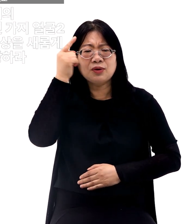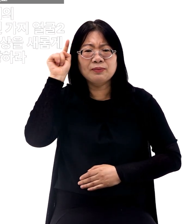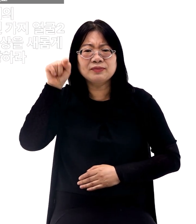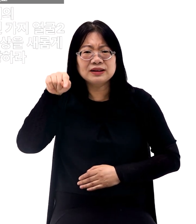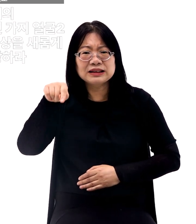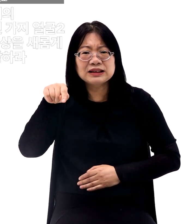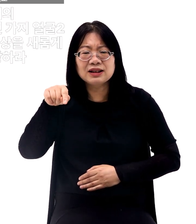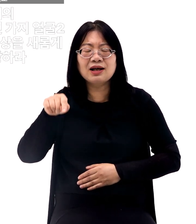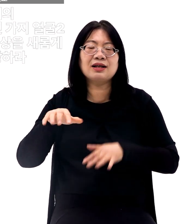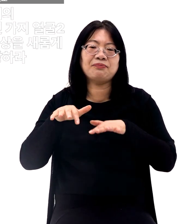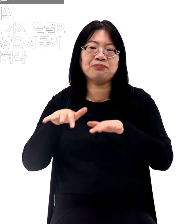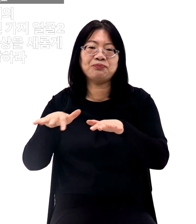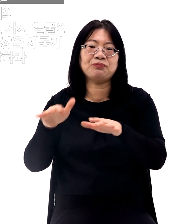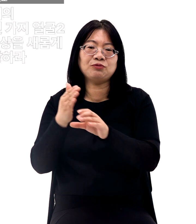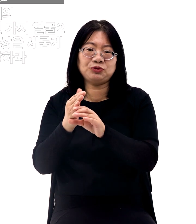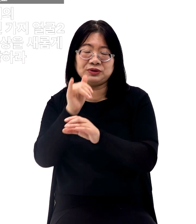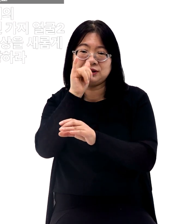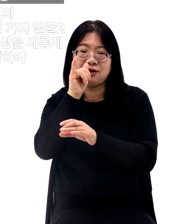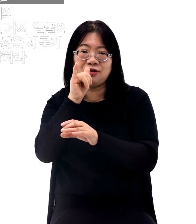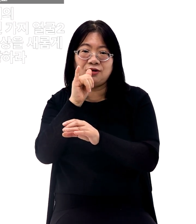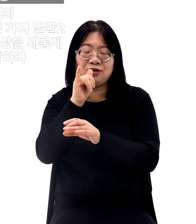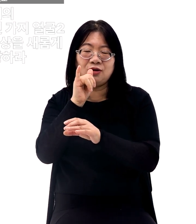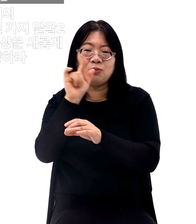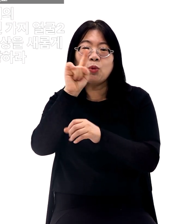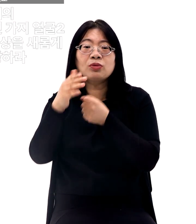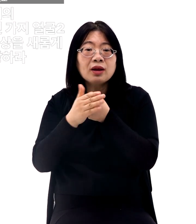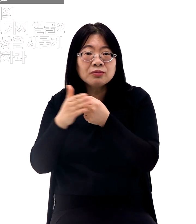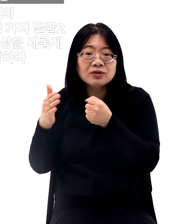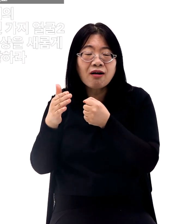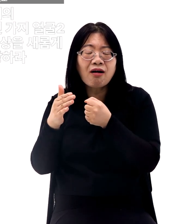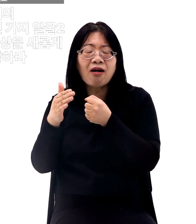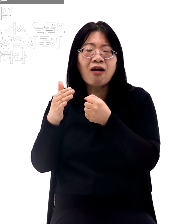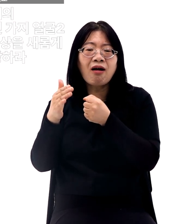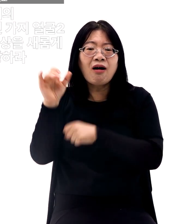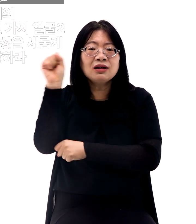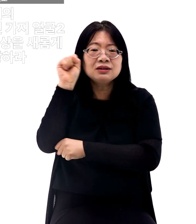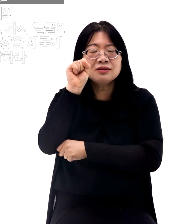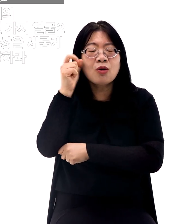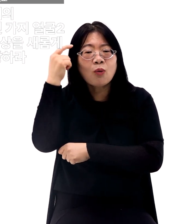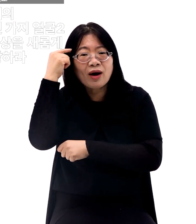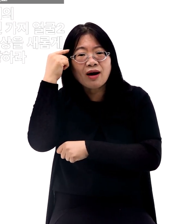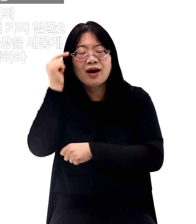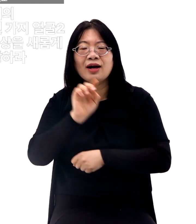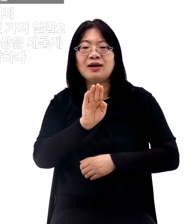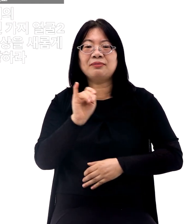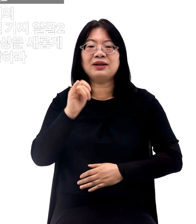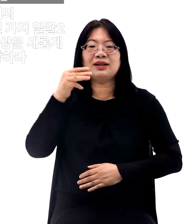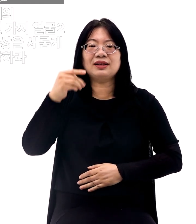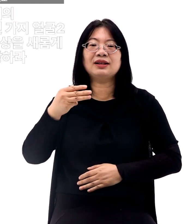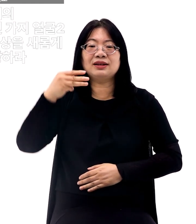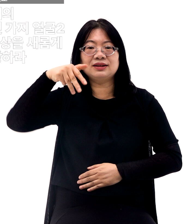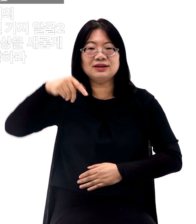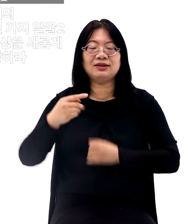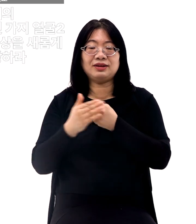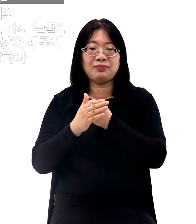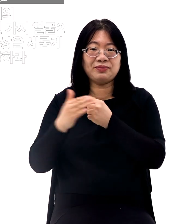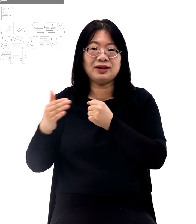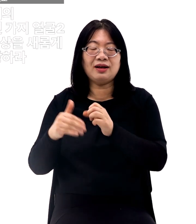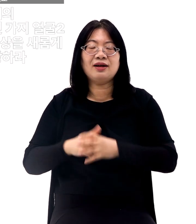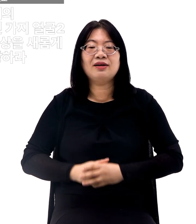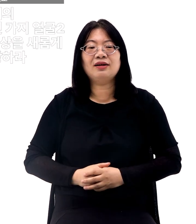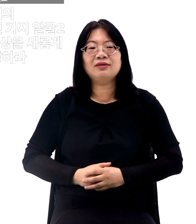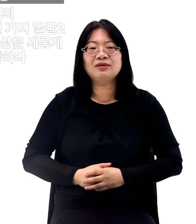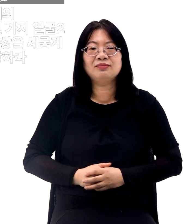겁니다. 누구 때문에? 비틀즈 때문에. 논리를 쭉 읽어보면, 그리고 그 다큐를